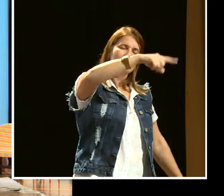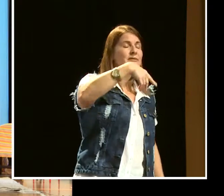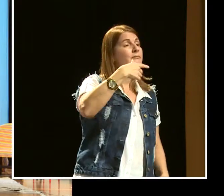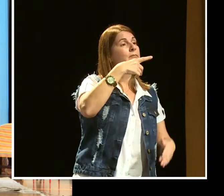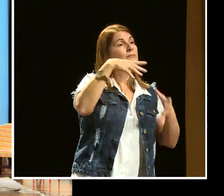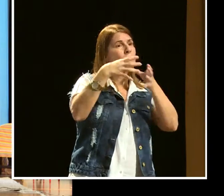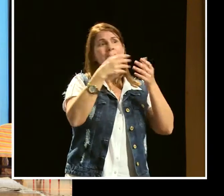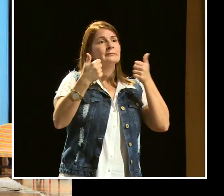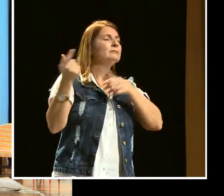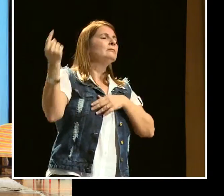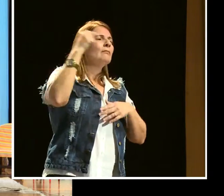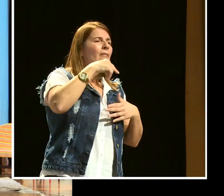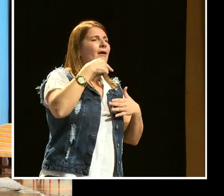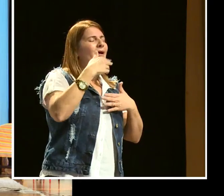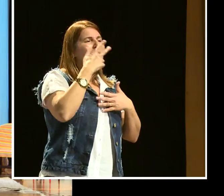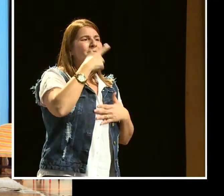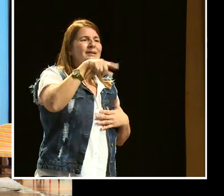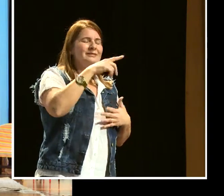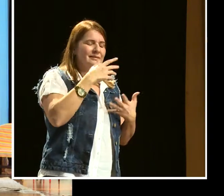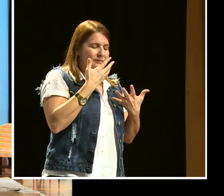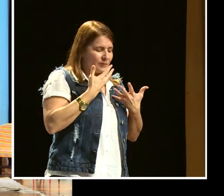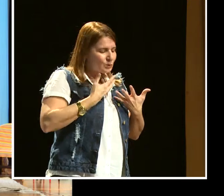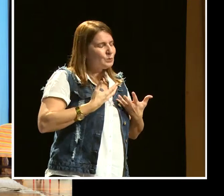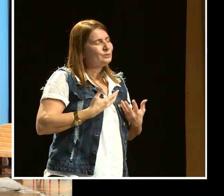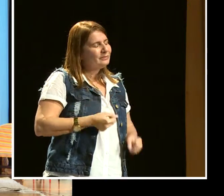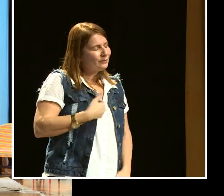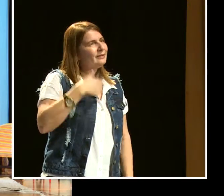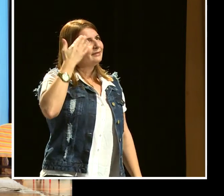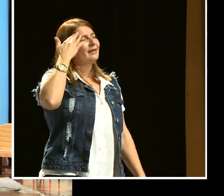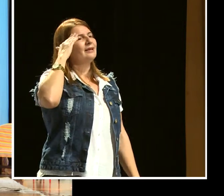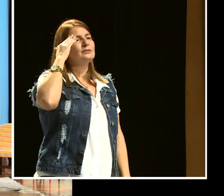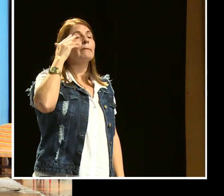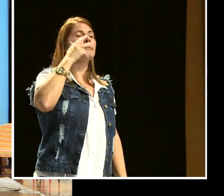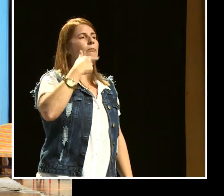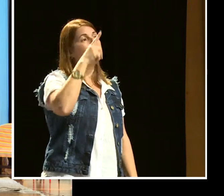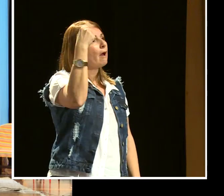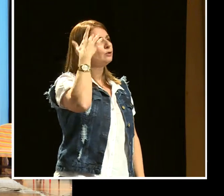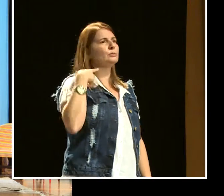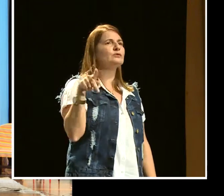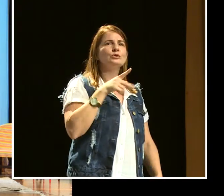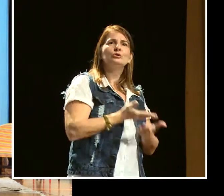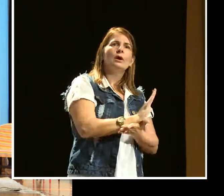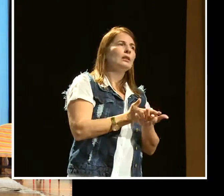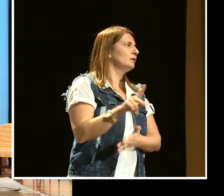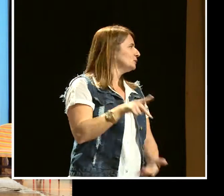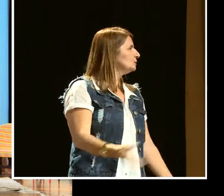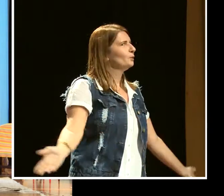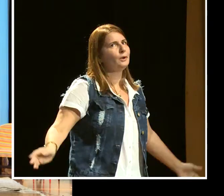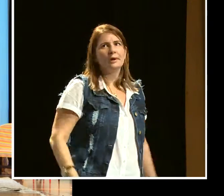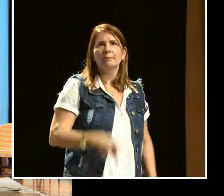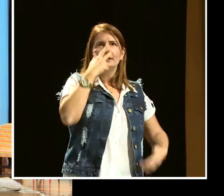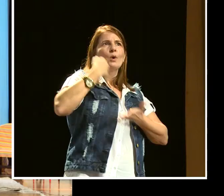ensinar a essas crianças. Então, a importância da troca, do compreendimento dessa criança. É extremamente cansativo,